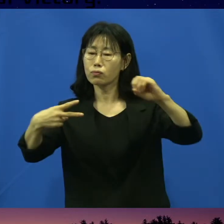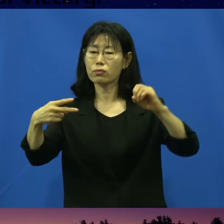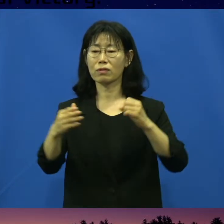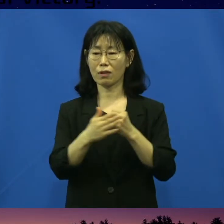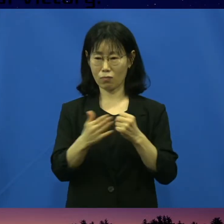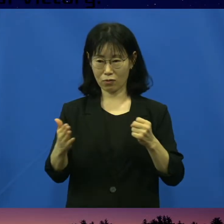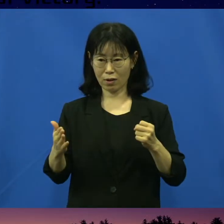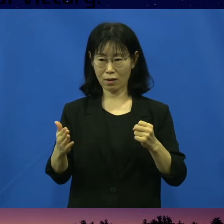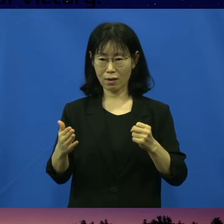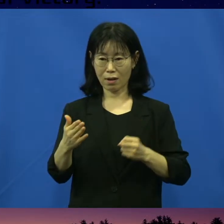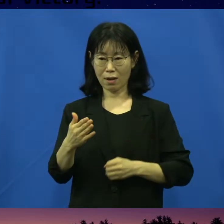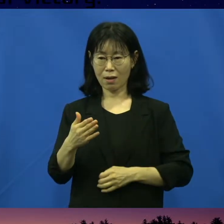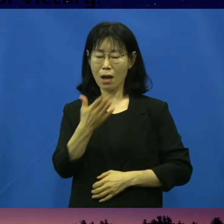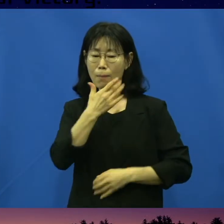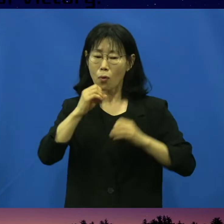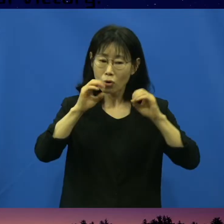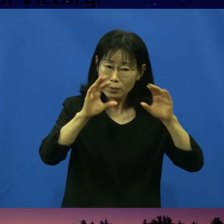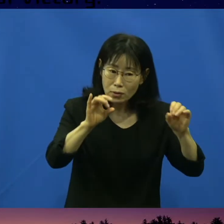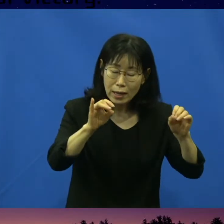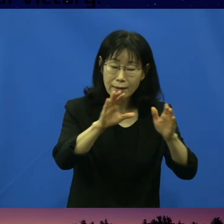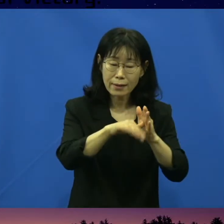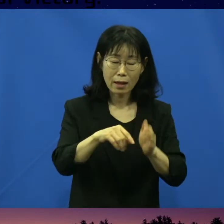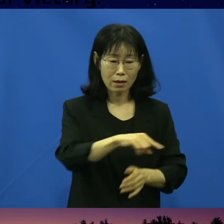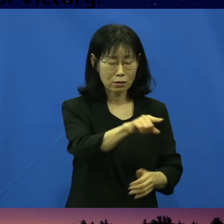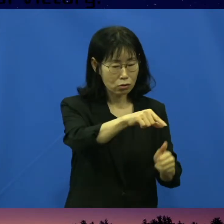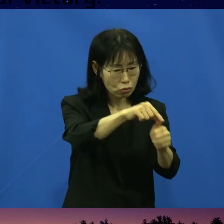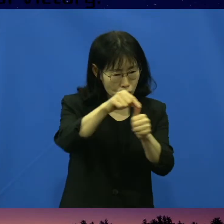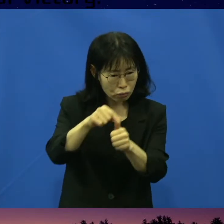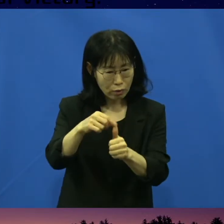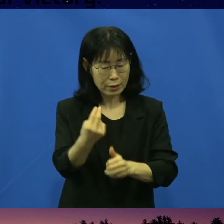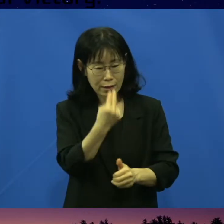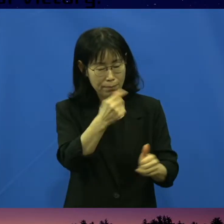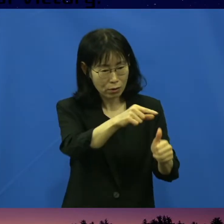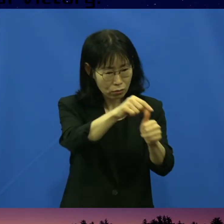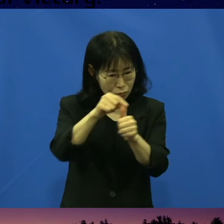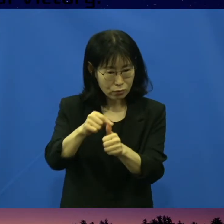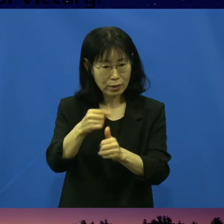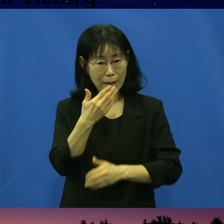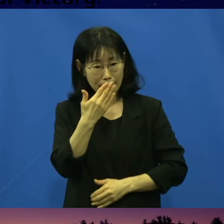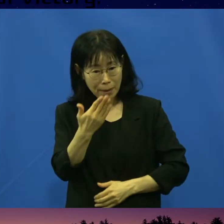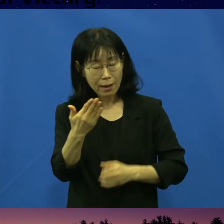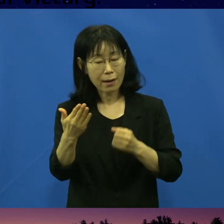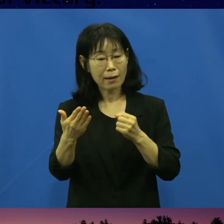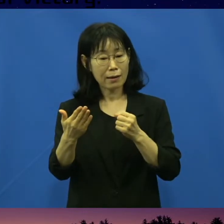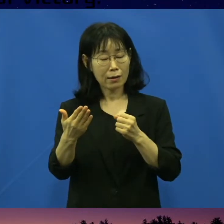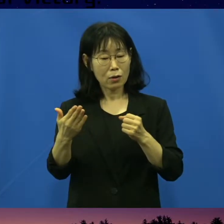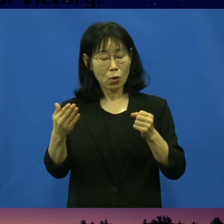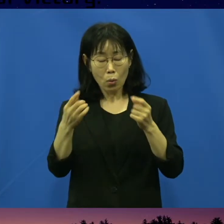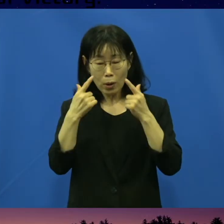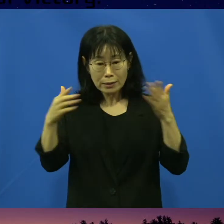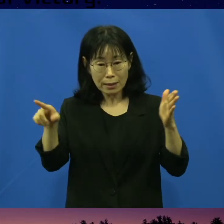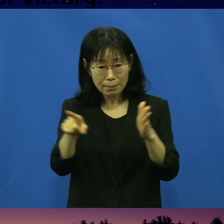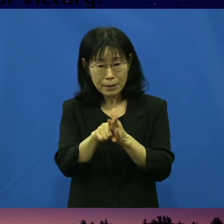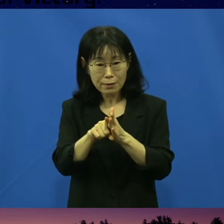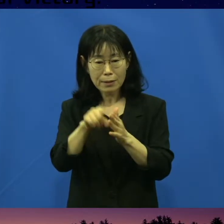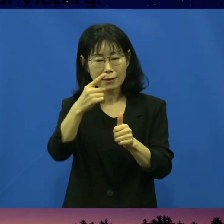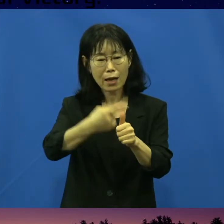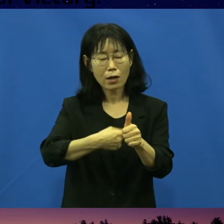내가 복음을 전하면 그 사람이 살아난다는 믿음이, 확신이 없으니까. 저는 확실히